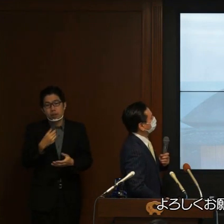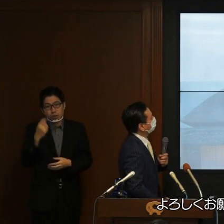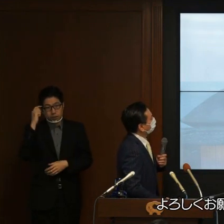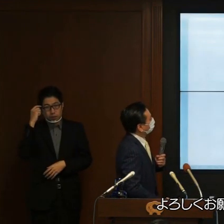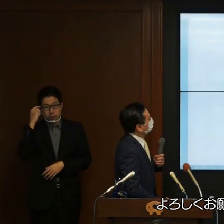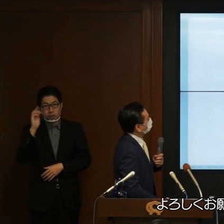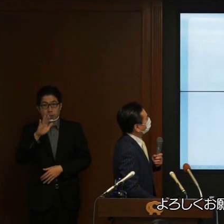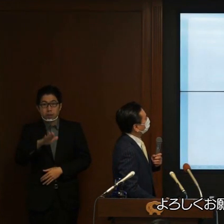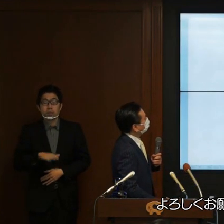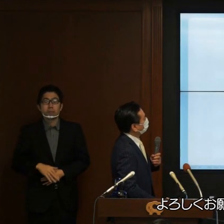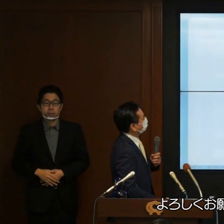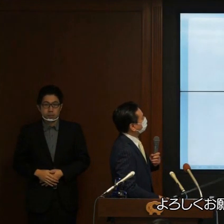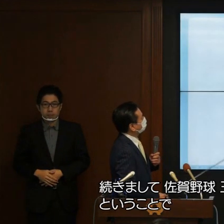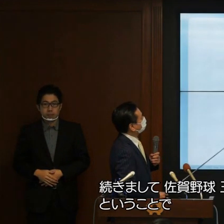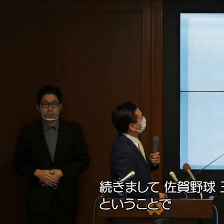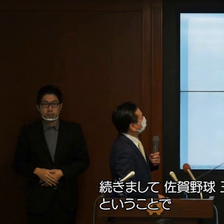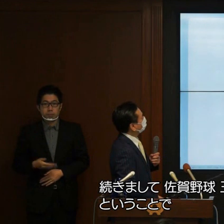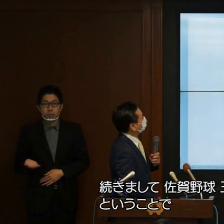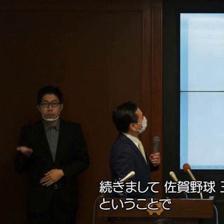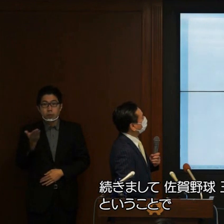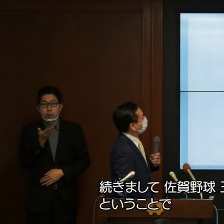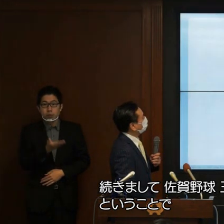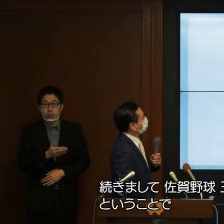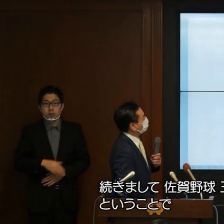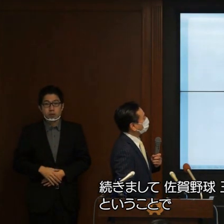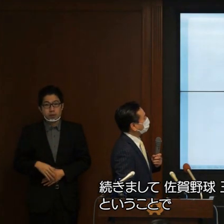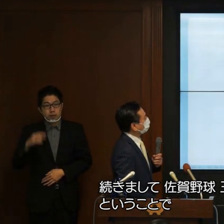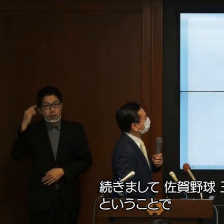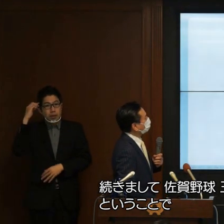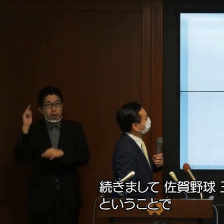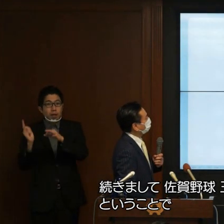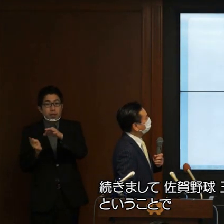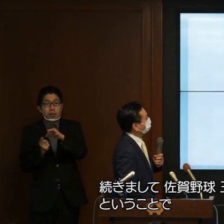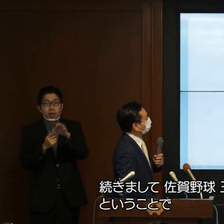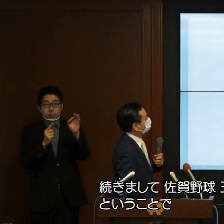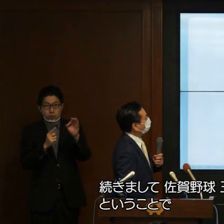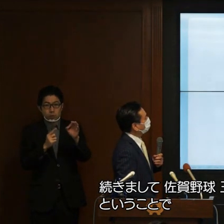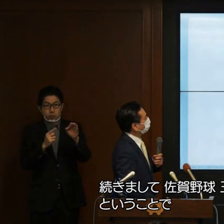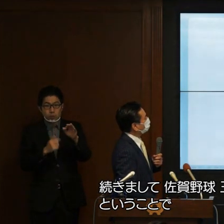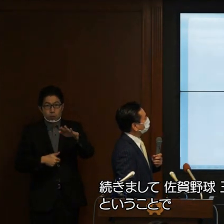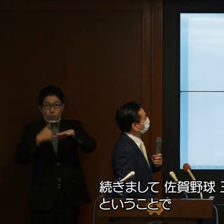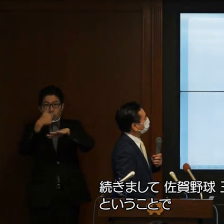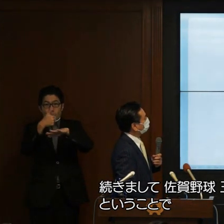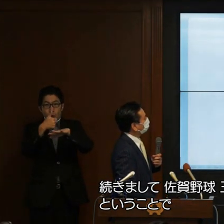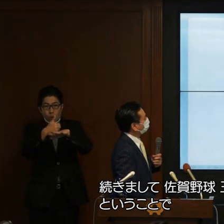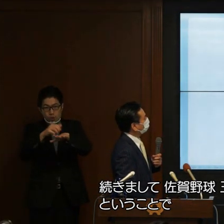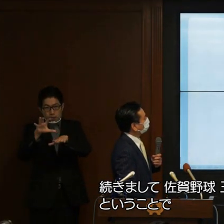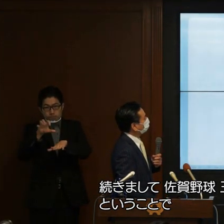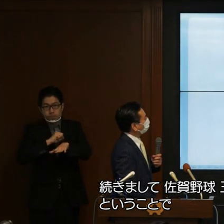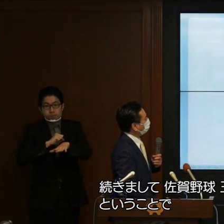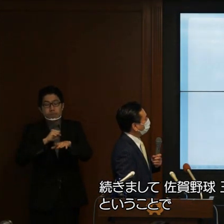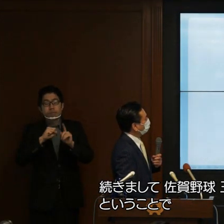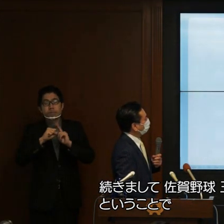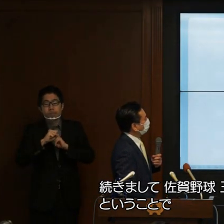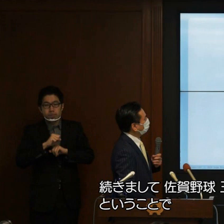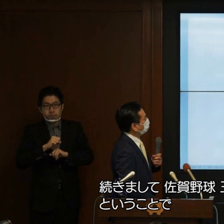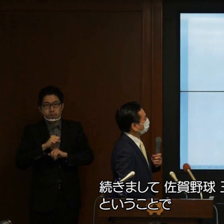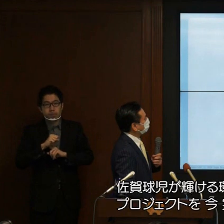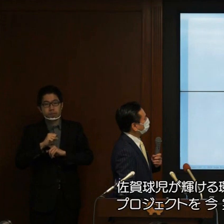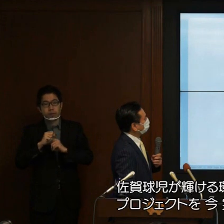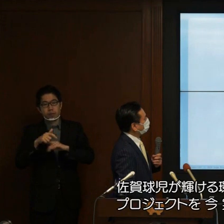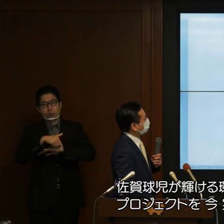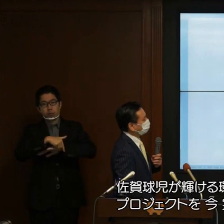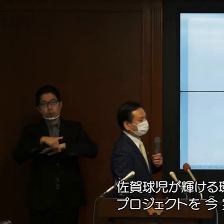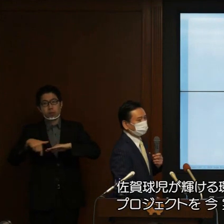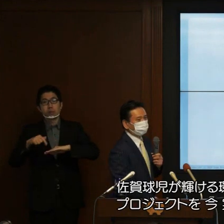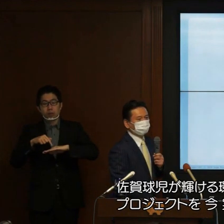。はい、続きまして、佐賀野球王座奪還プロジェクトということで、